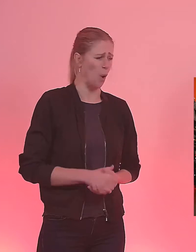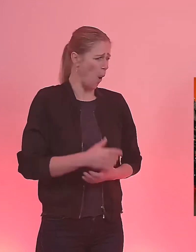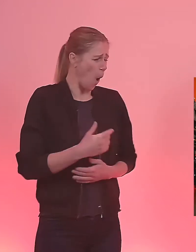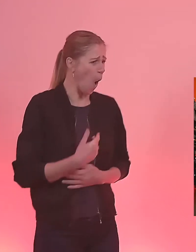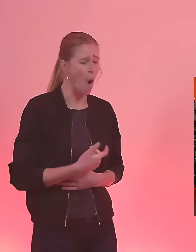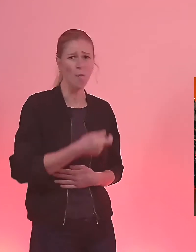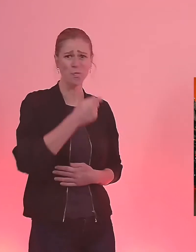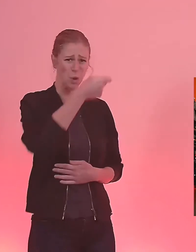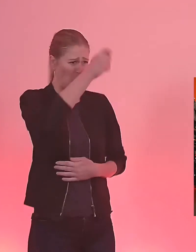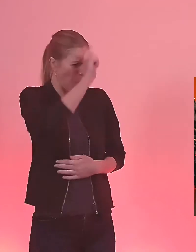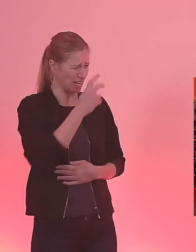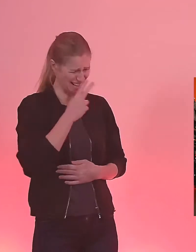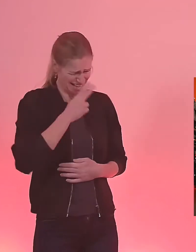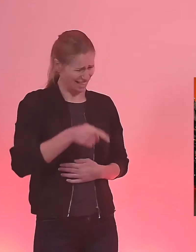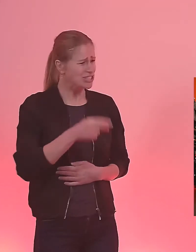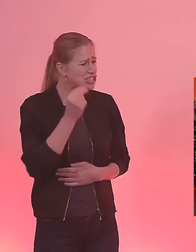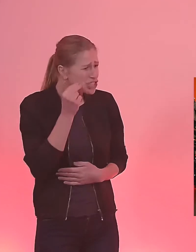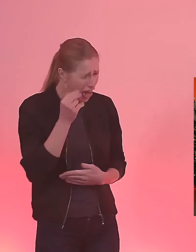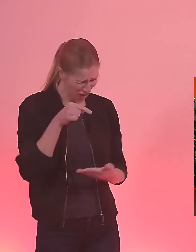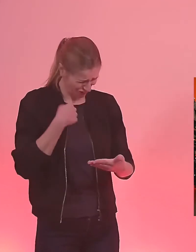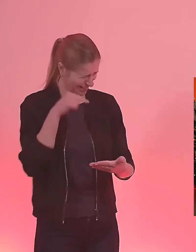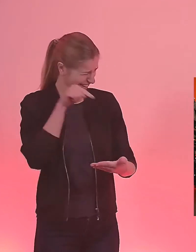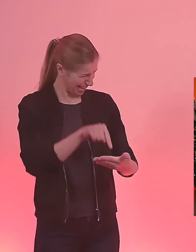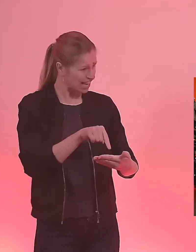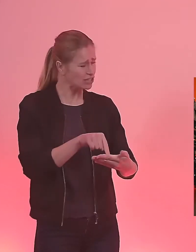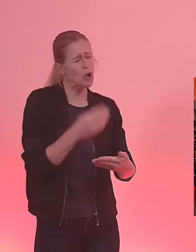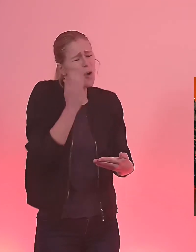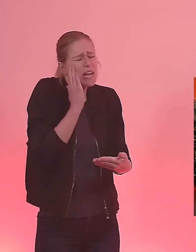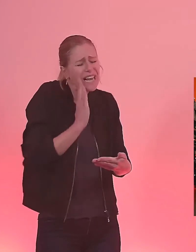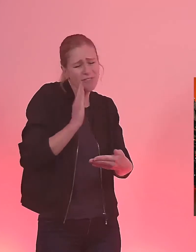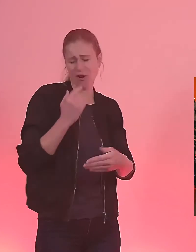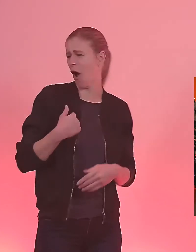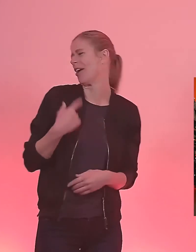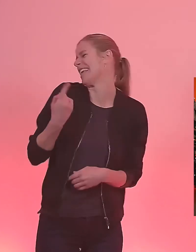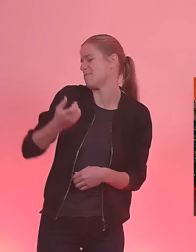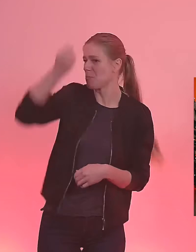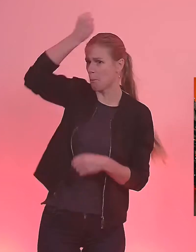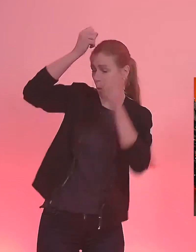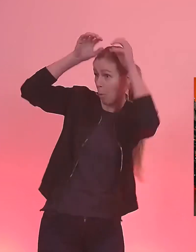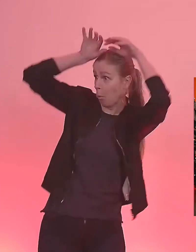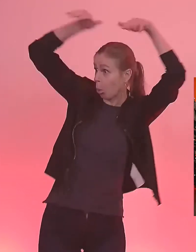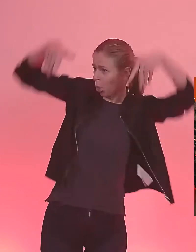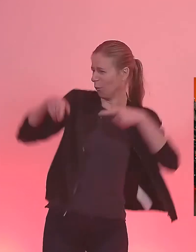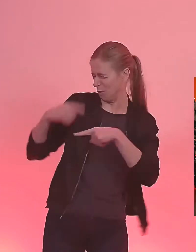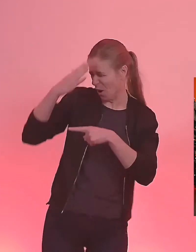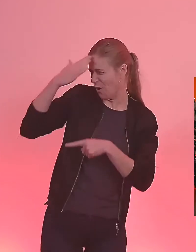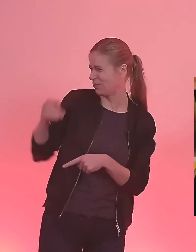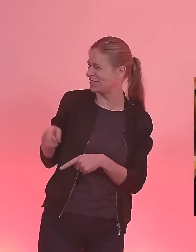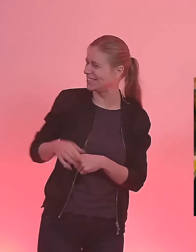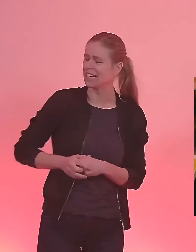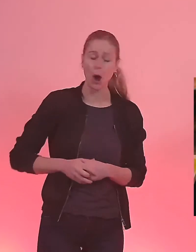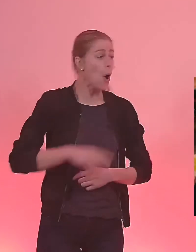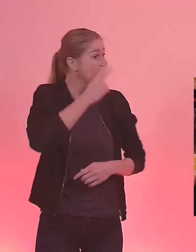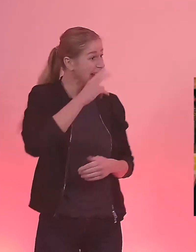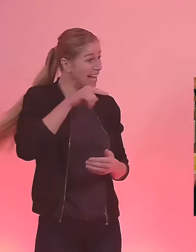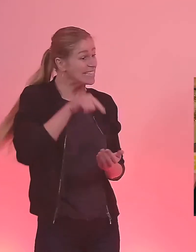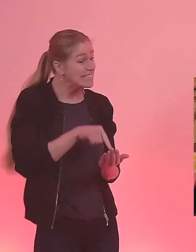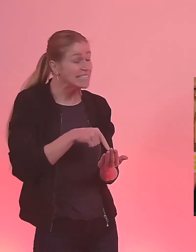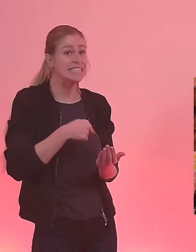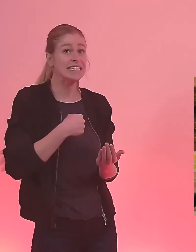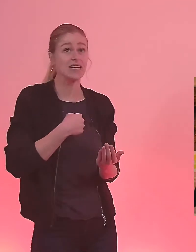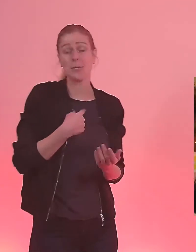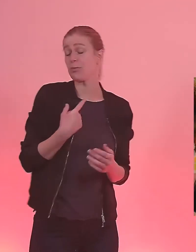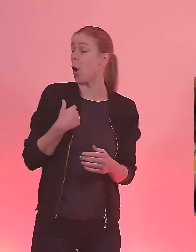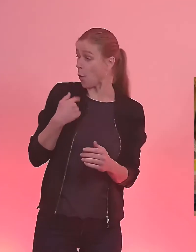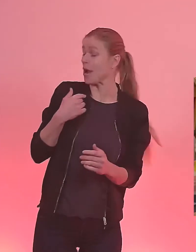Charlie, kijk eens hoe schattig ik hier ben. Oh, zo lief. Je hebt een palmboom op je hoofd. Ja. Oh, kijk deze dan. Hier heb ik al mijn liefde voor